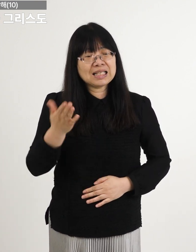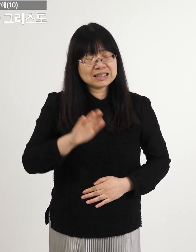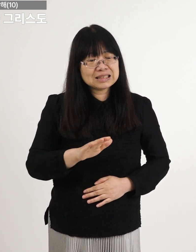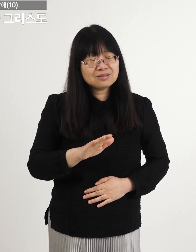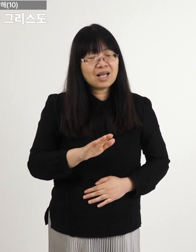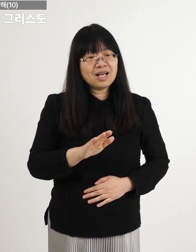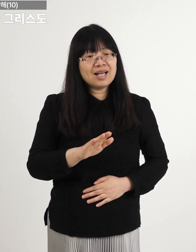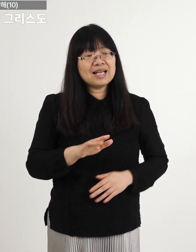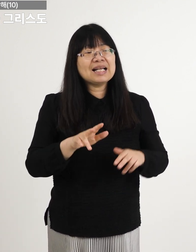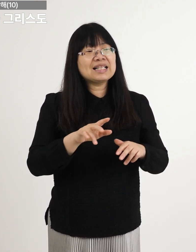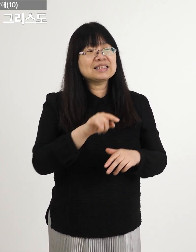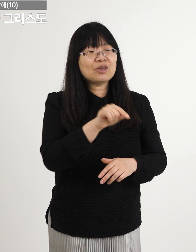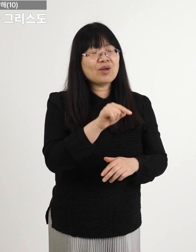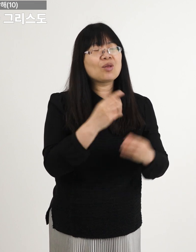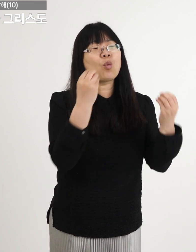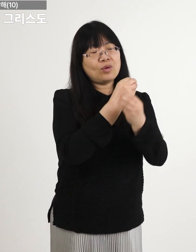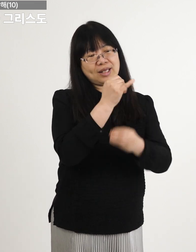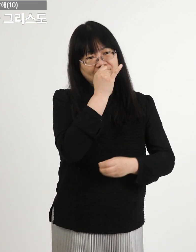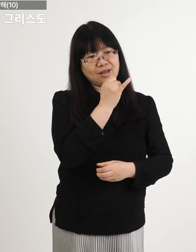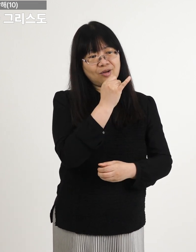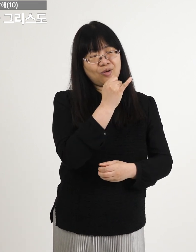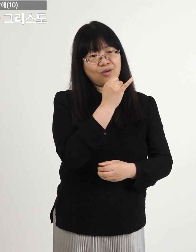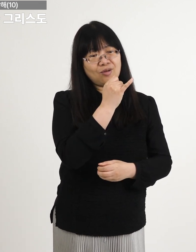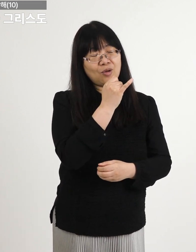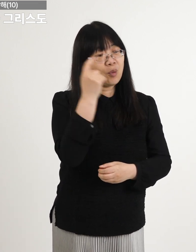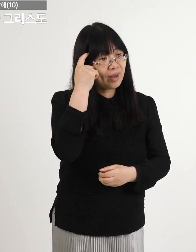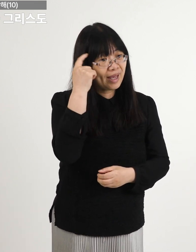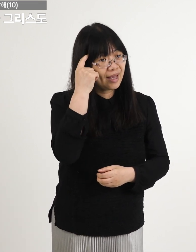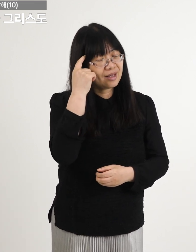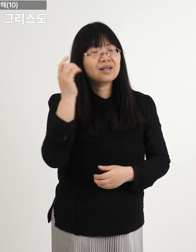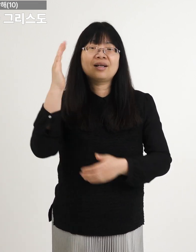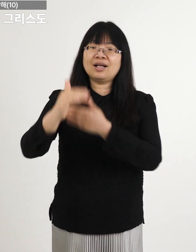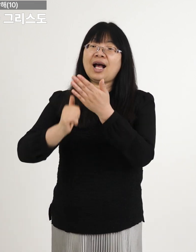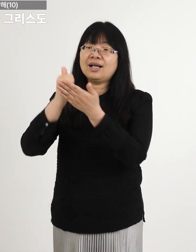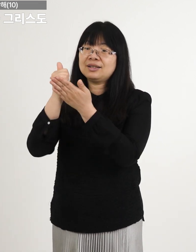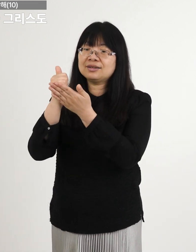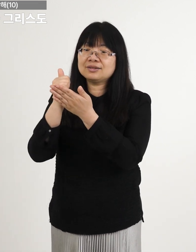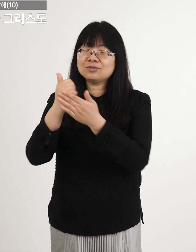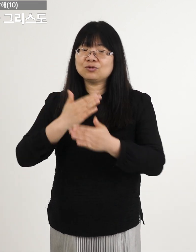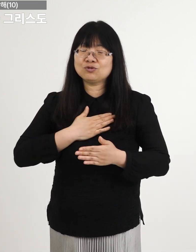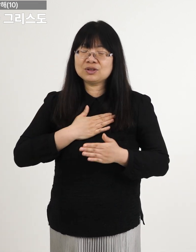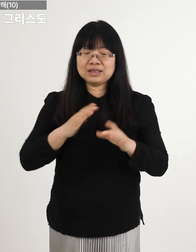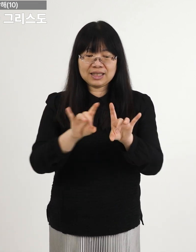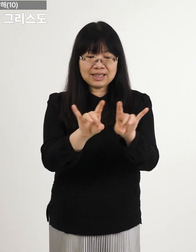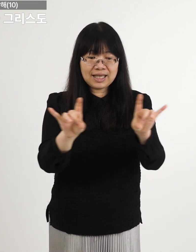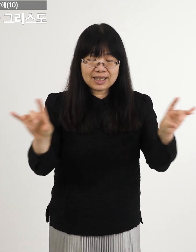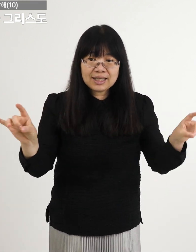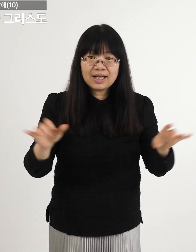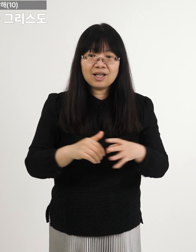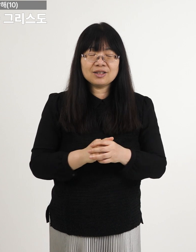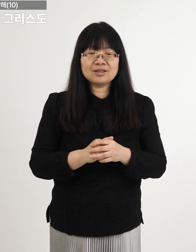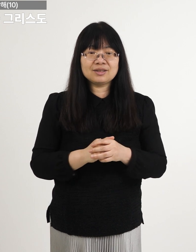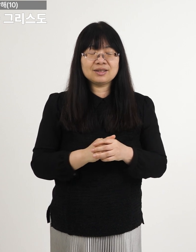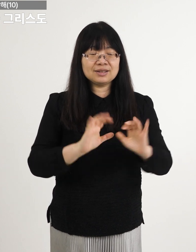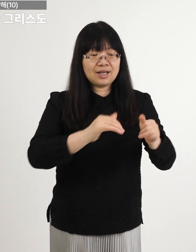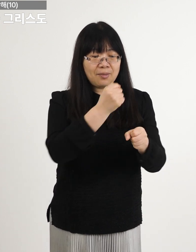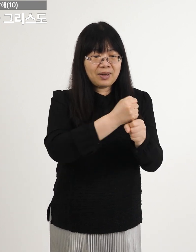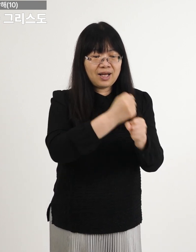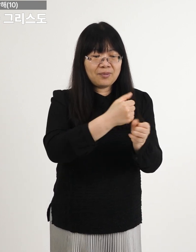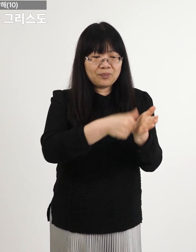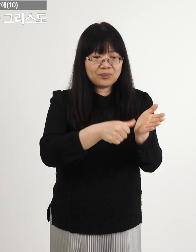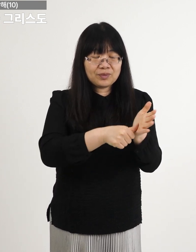담아져 있는가 하면 하나님은 우리 각자가